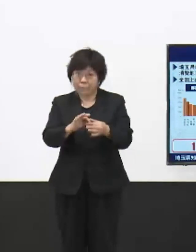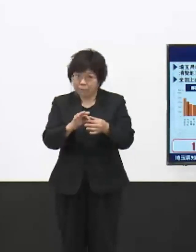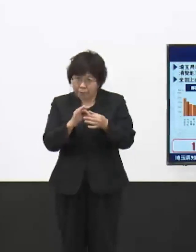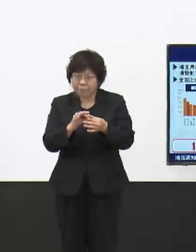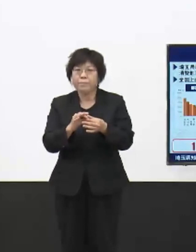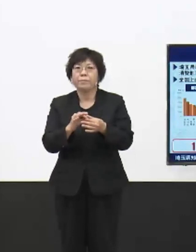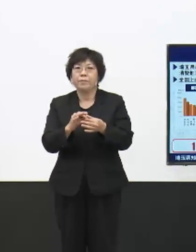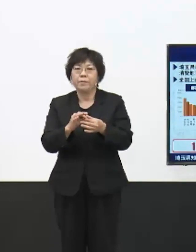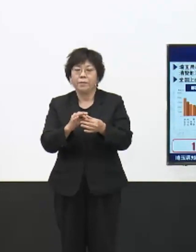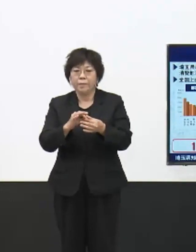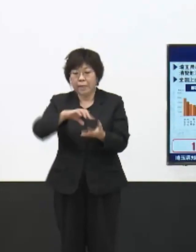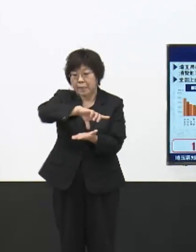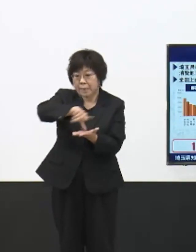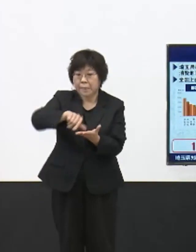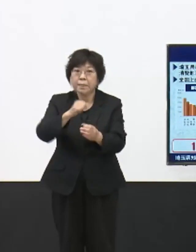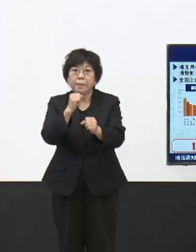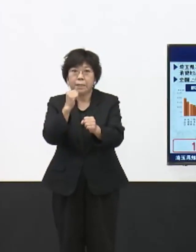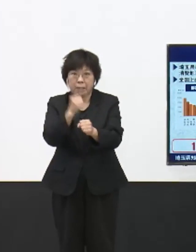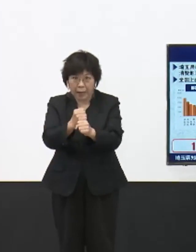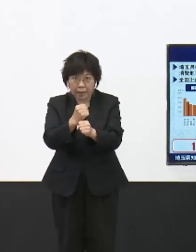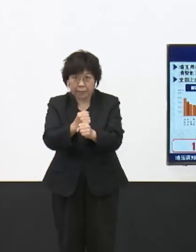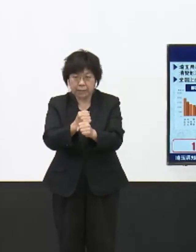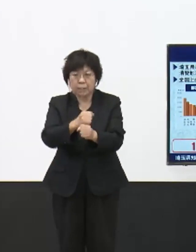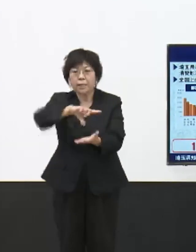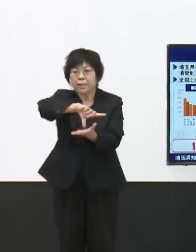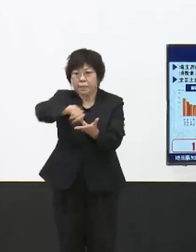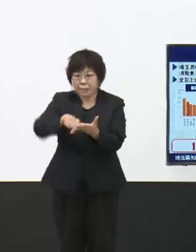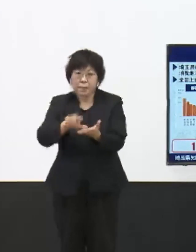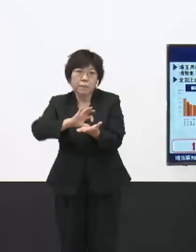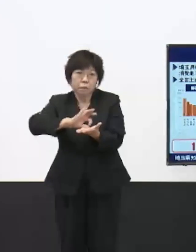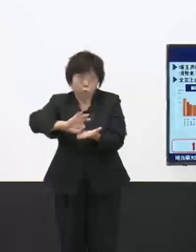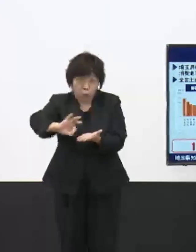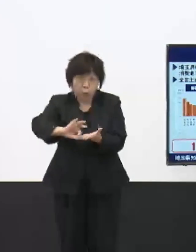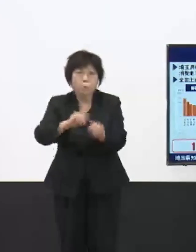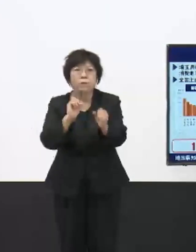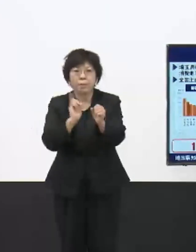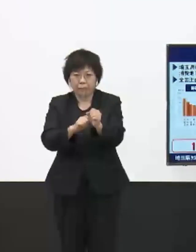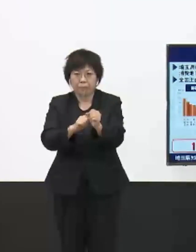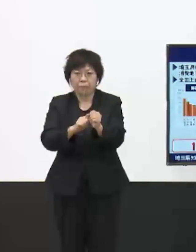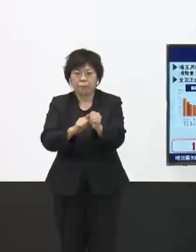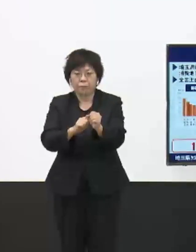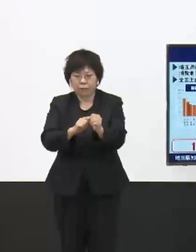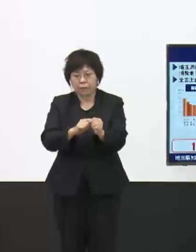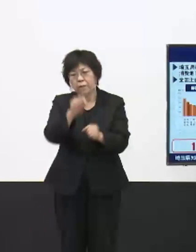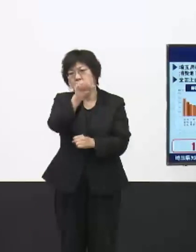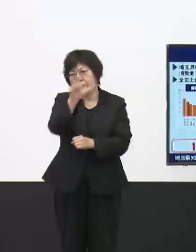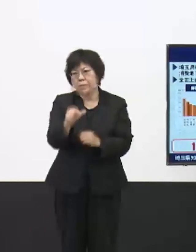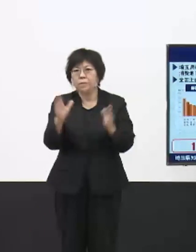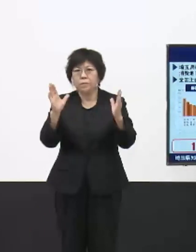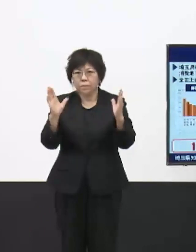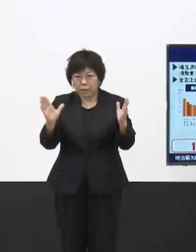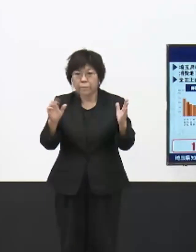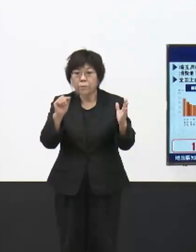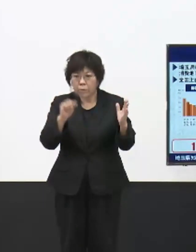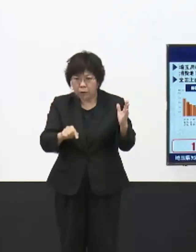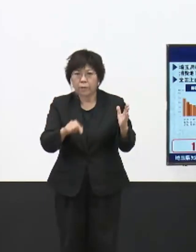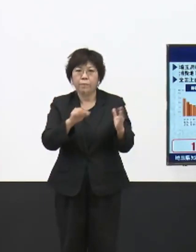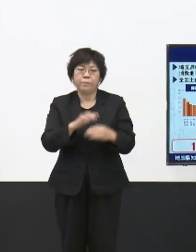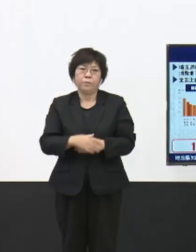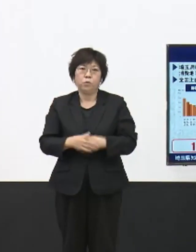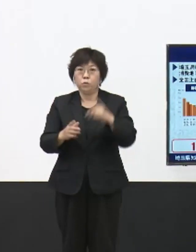では地産地消を進めるために新米をはじめとする旬の農産物が豊富に出そろ